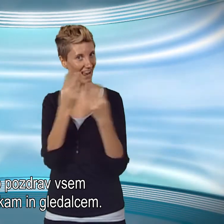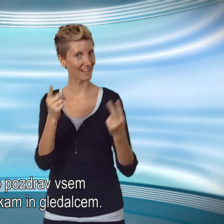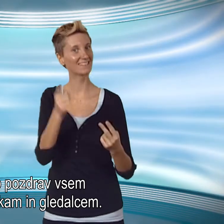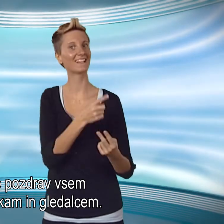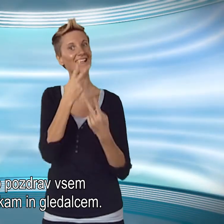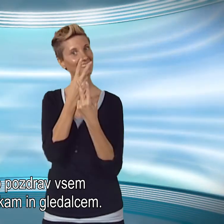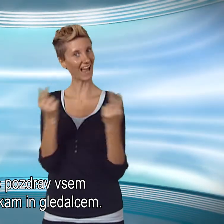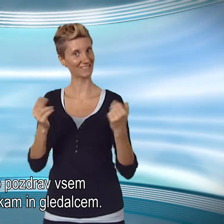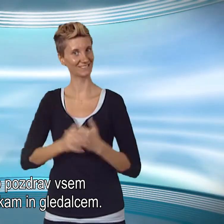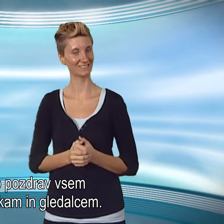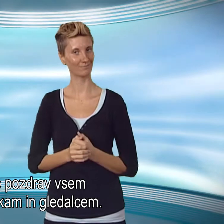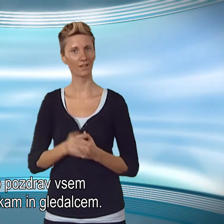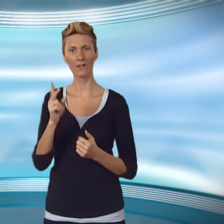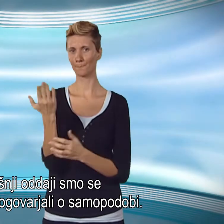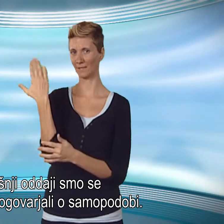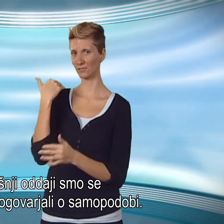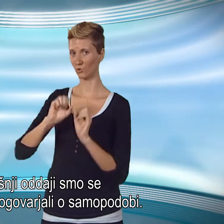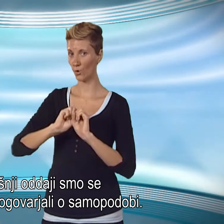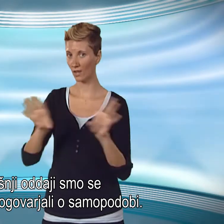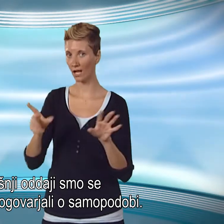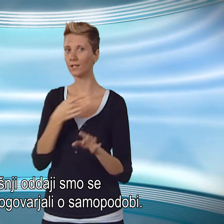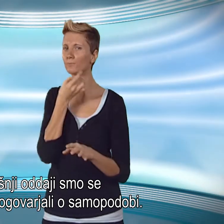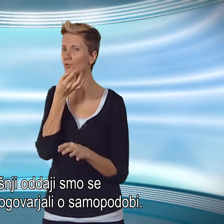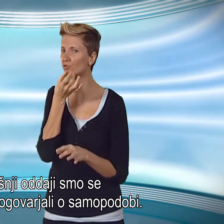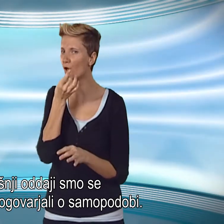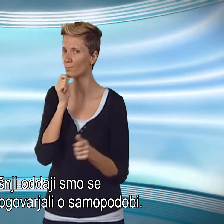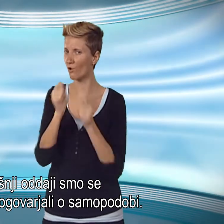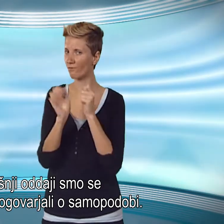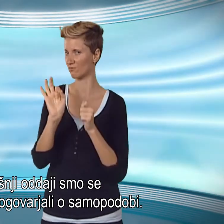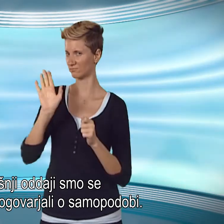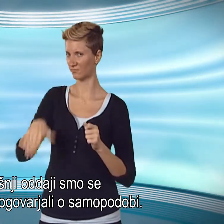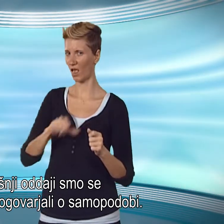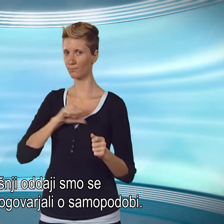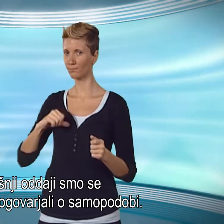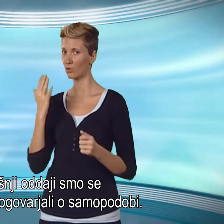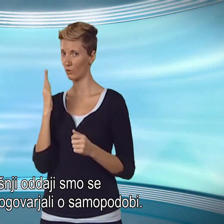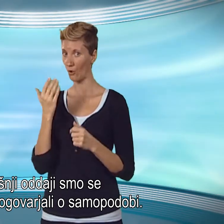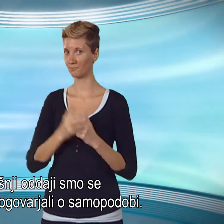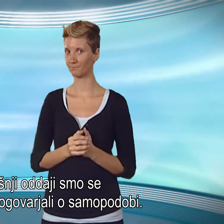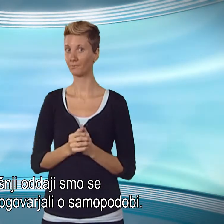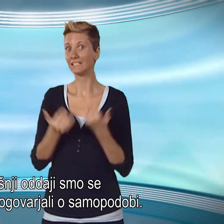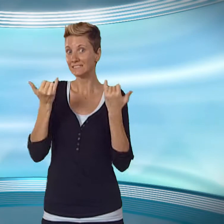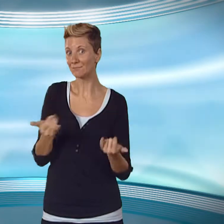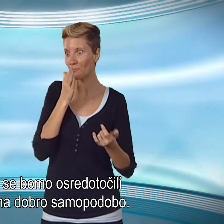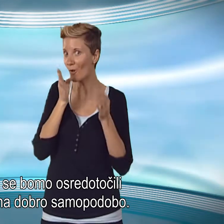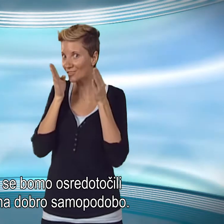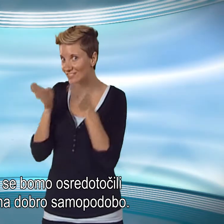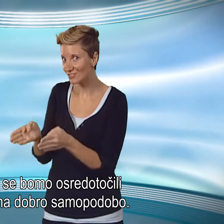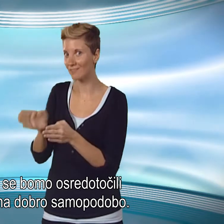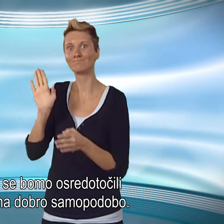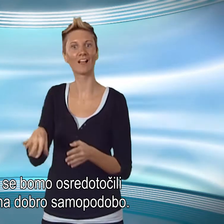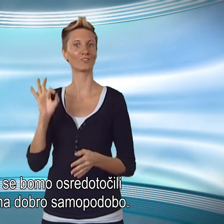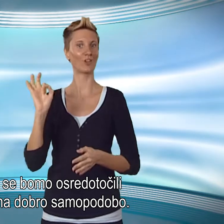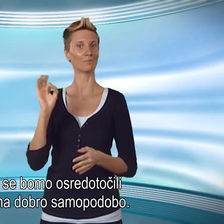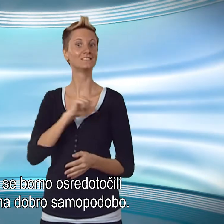pozdrav vsem gledalkam in gledalcem. V prejšnji oddaji smo se podrobneje pogovarjali o samopodobi.